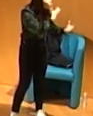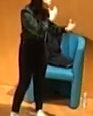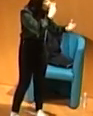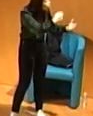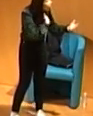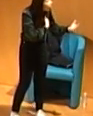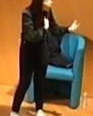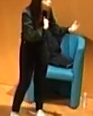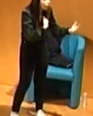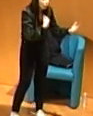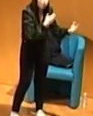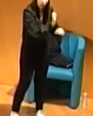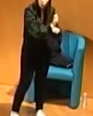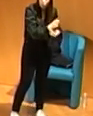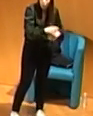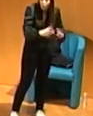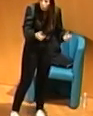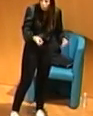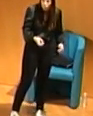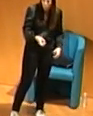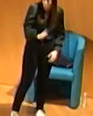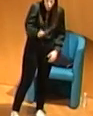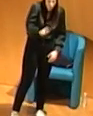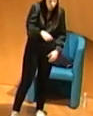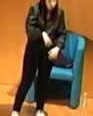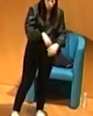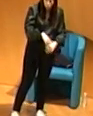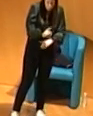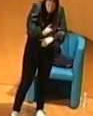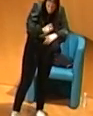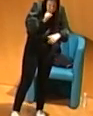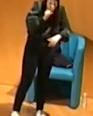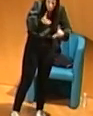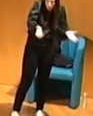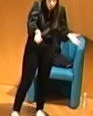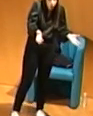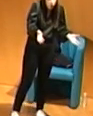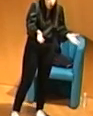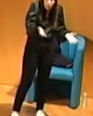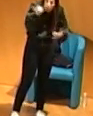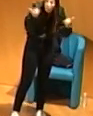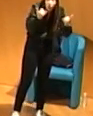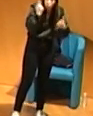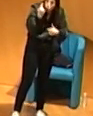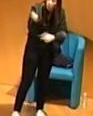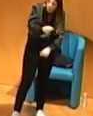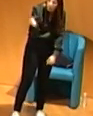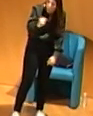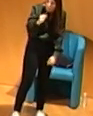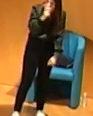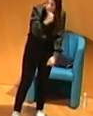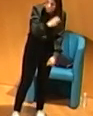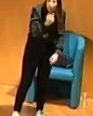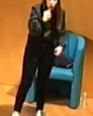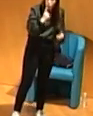chercher? Et l'éduc a dit, mais enfin, il est hors de question que vous veniez la chercher. Vous vous rendez compte, si vous venez la chercher, elle